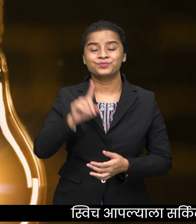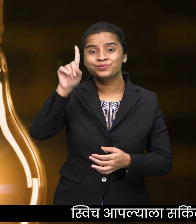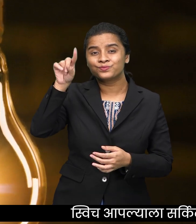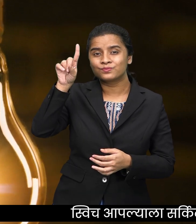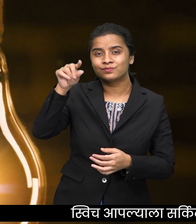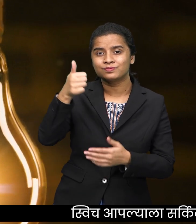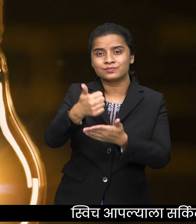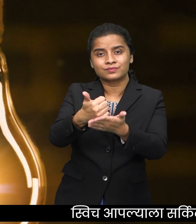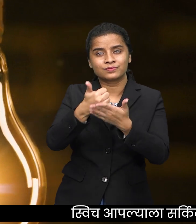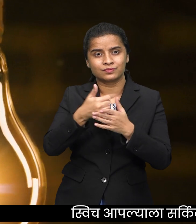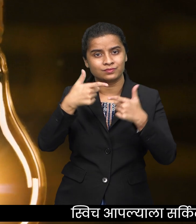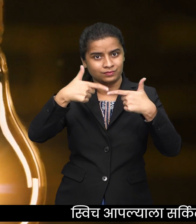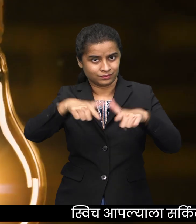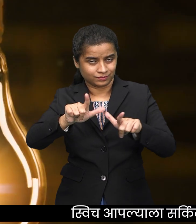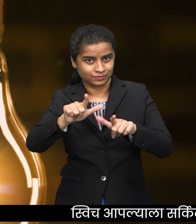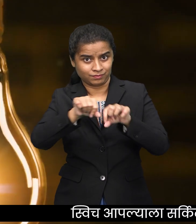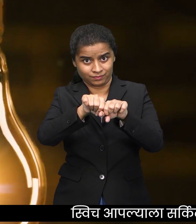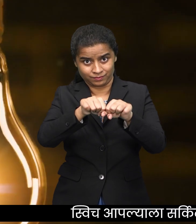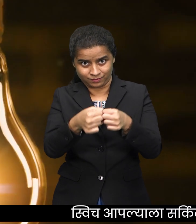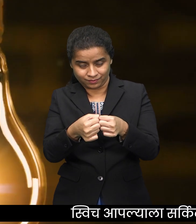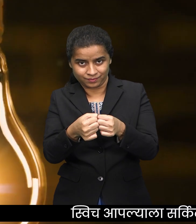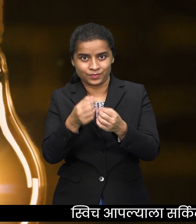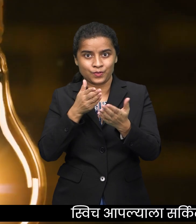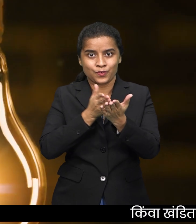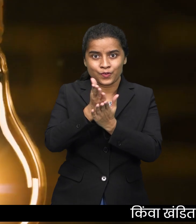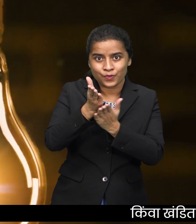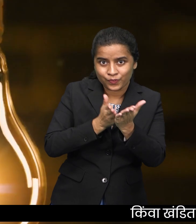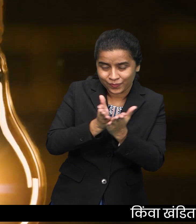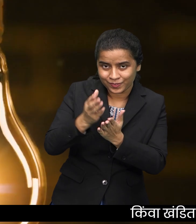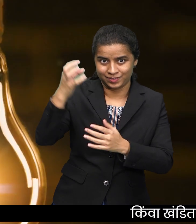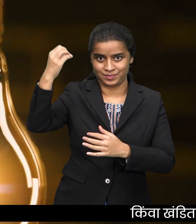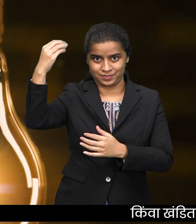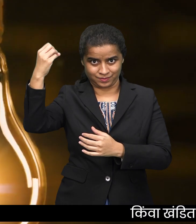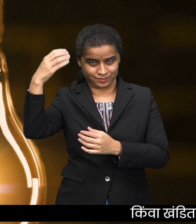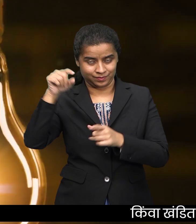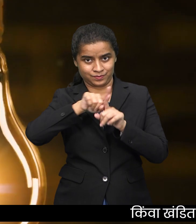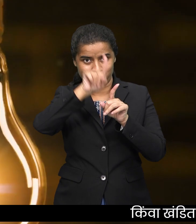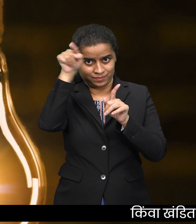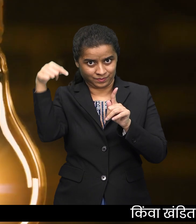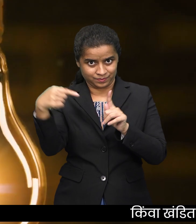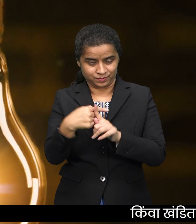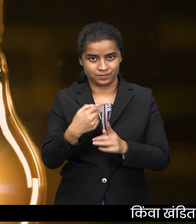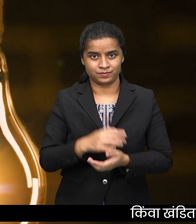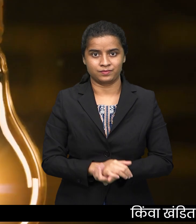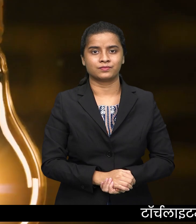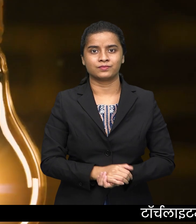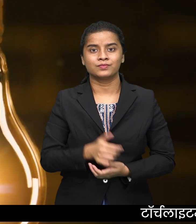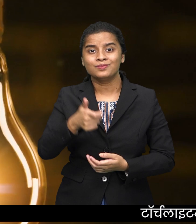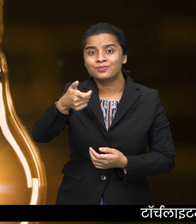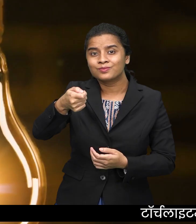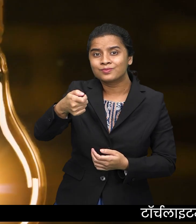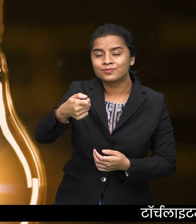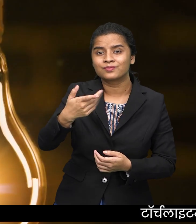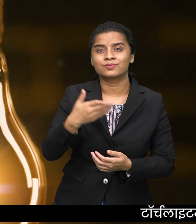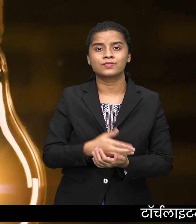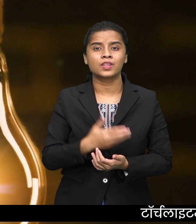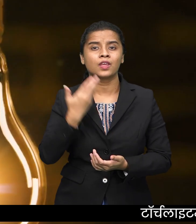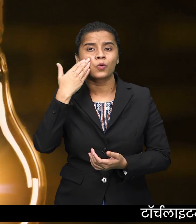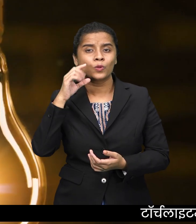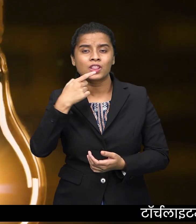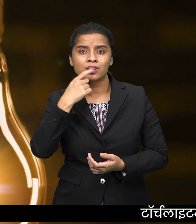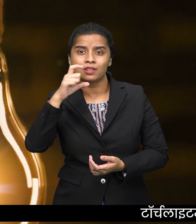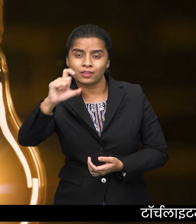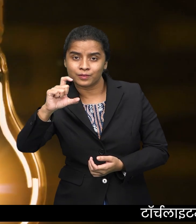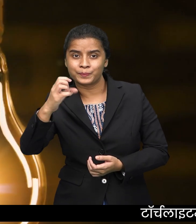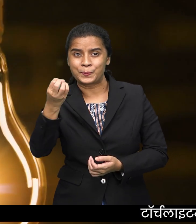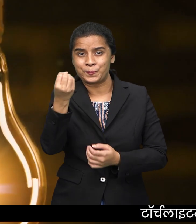स्विच आपल्याला सर्किटमध्ये विजेचा प्रवाह सुरू करण्यास किंवा खंडित करण्यास मदत करतो. टॉर्च लाईटमध्ये जेव्हा सेल